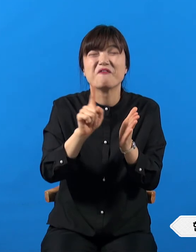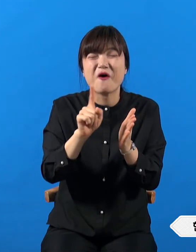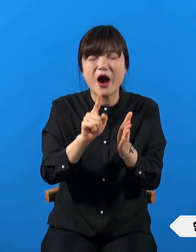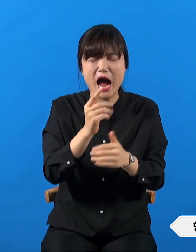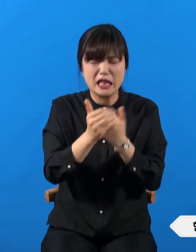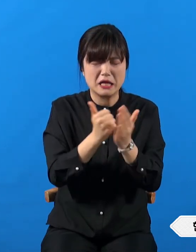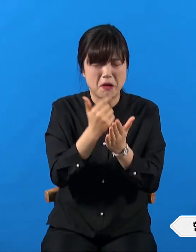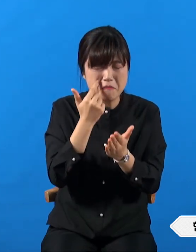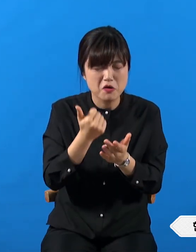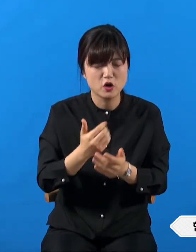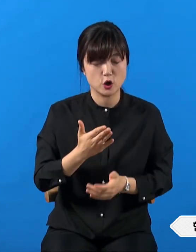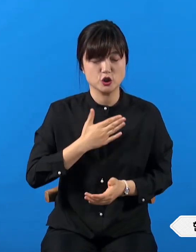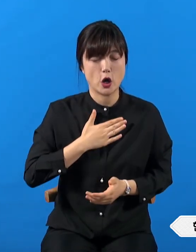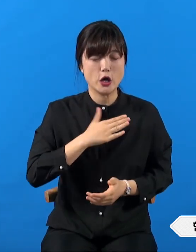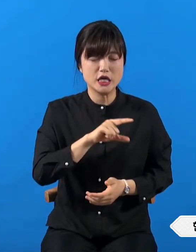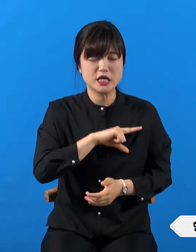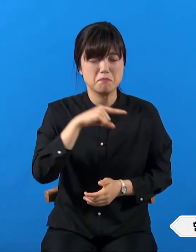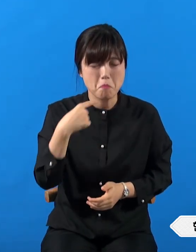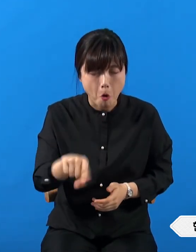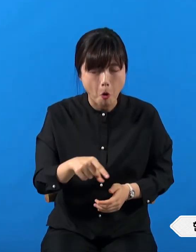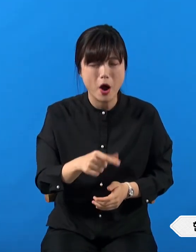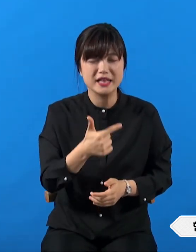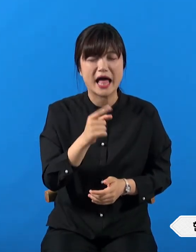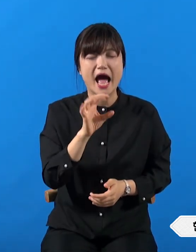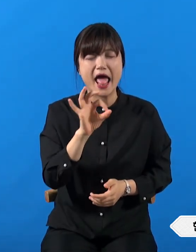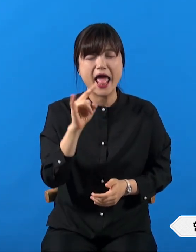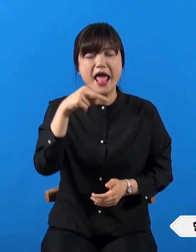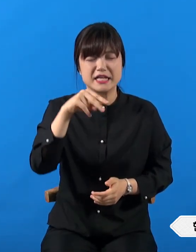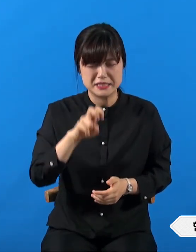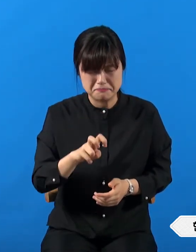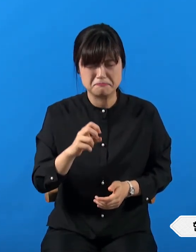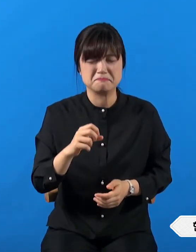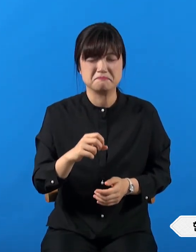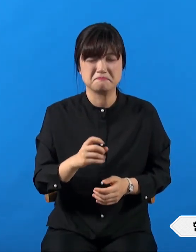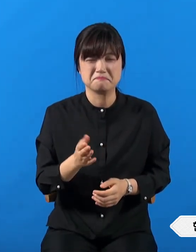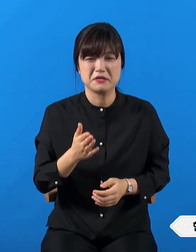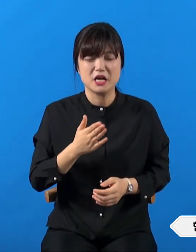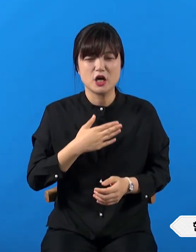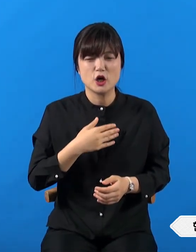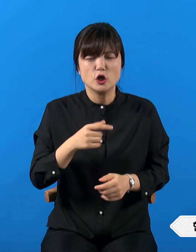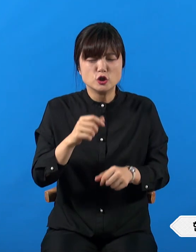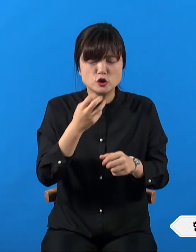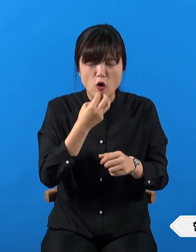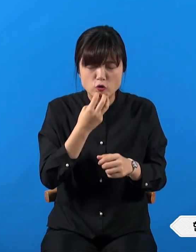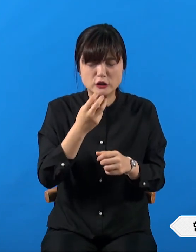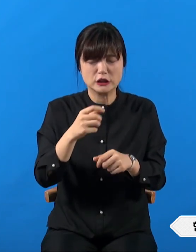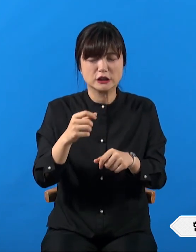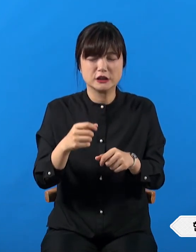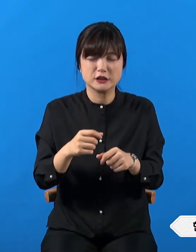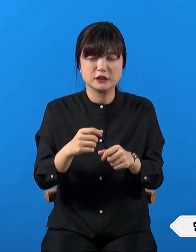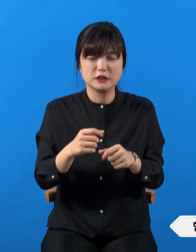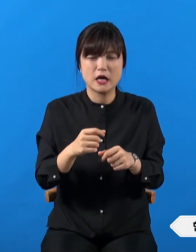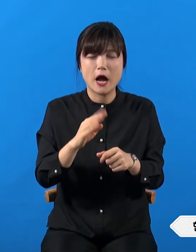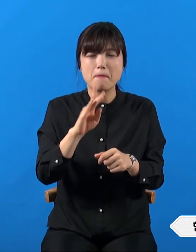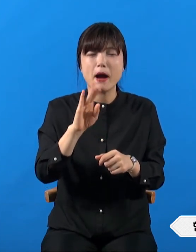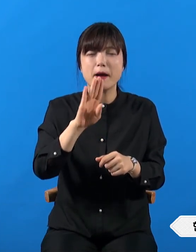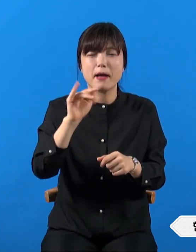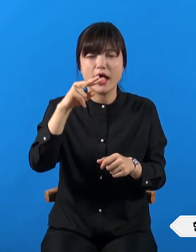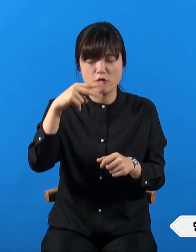합니다. 하나님 아버지, 제 이름은 나혜심이고요. 주소는 서울특별시 서초구